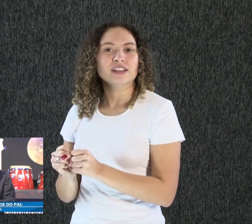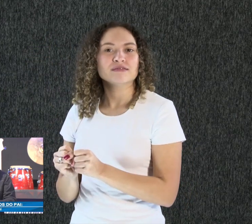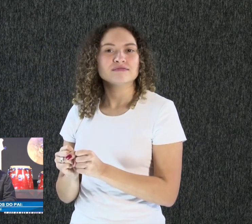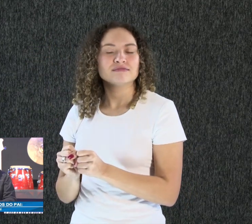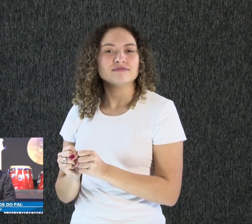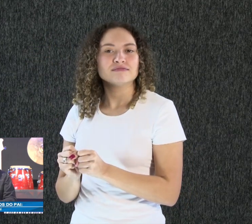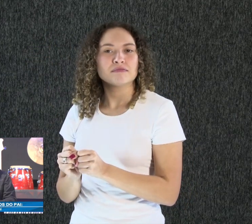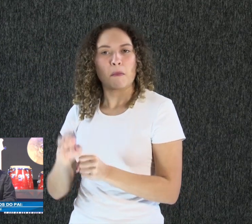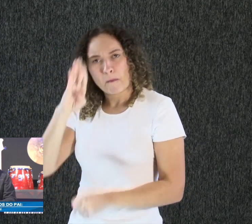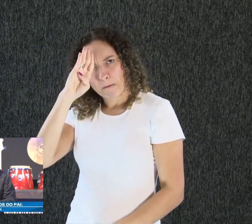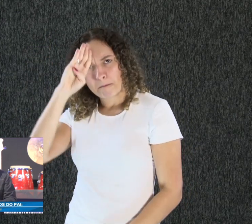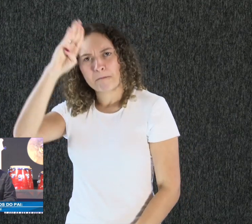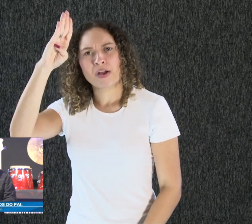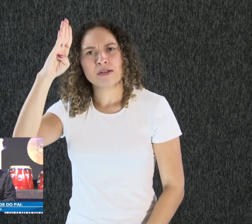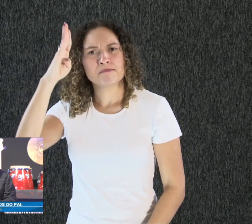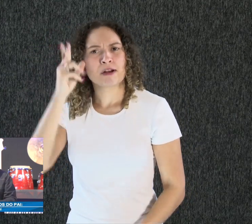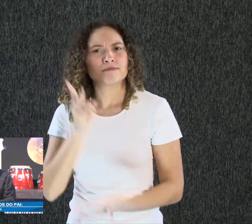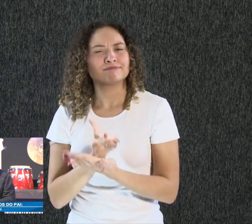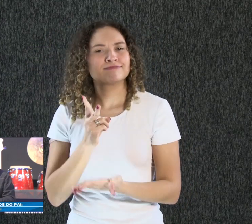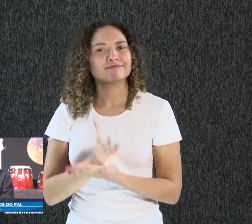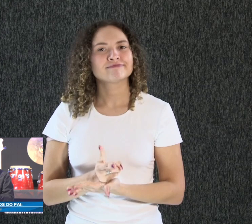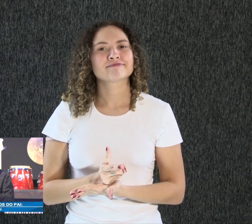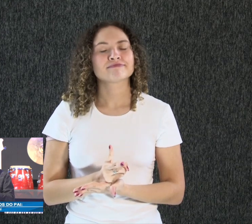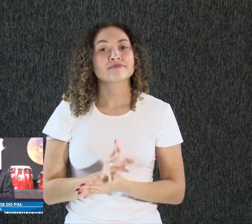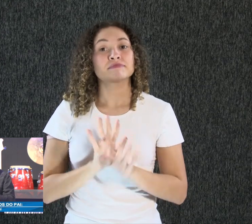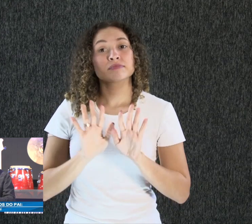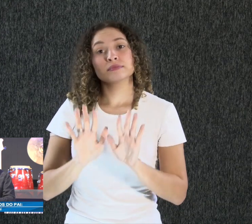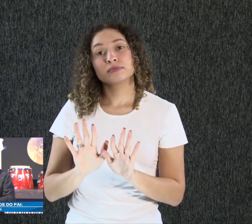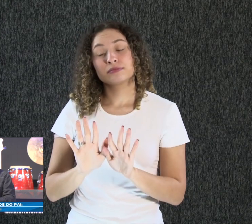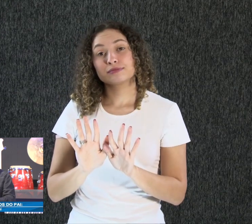Shaddai, o Todo-Poderoso.